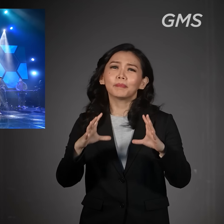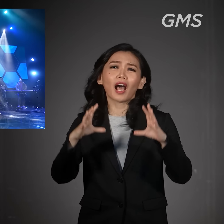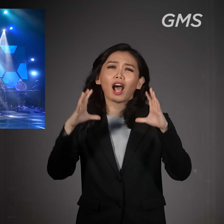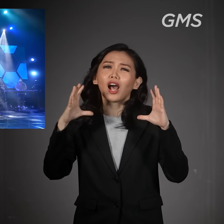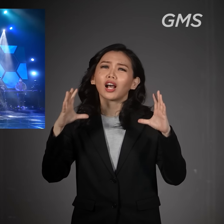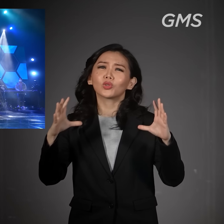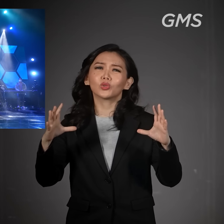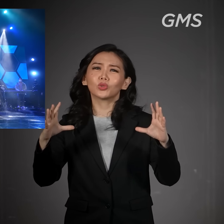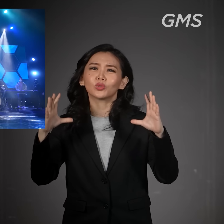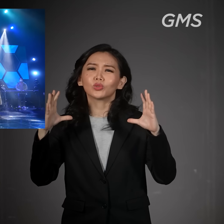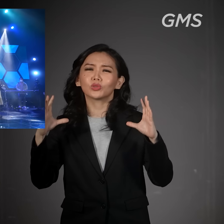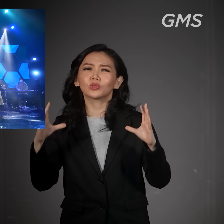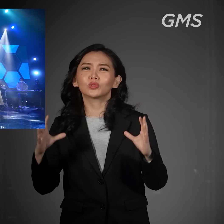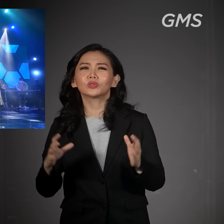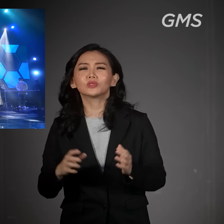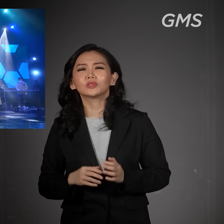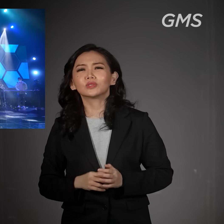termegah,